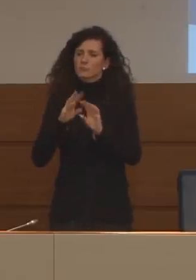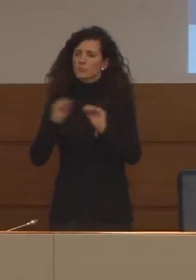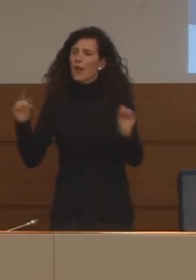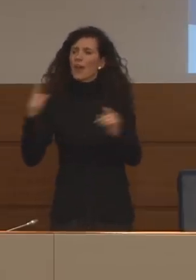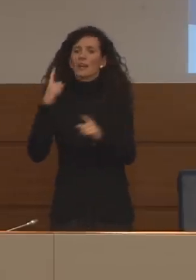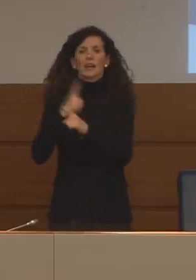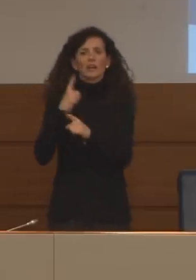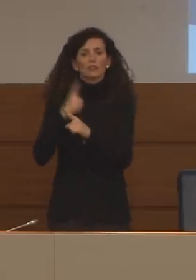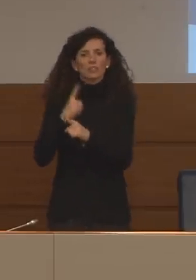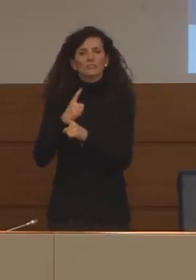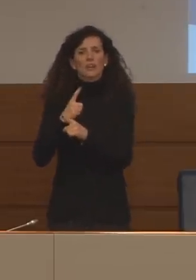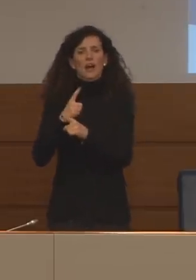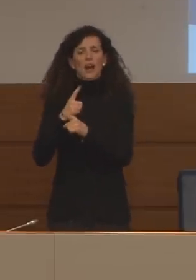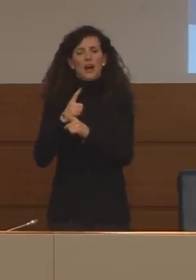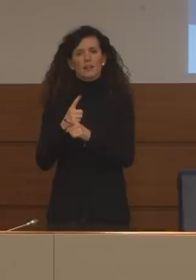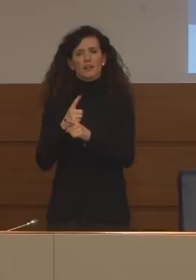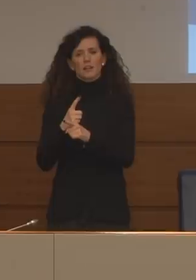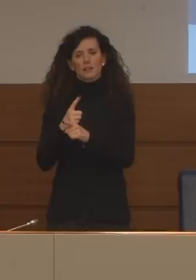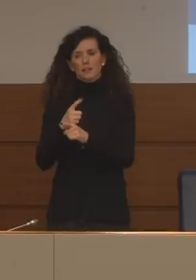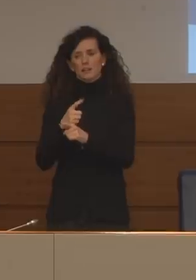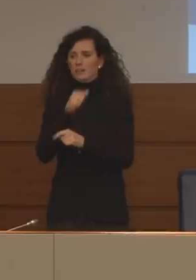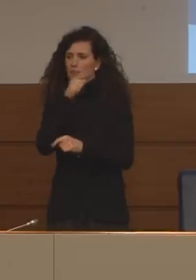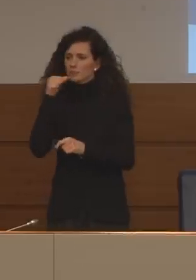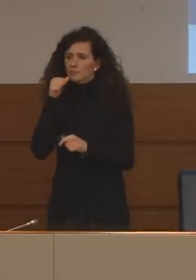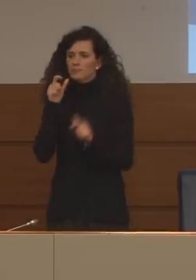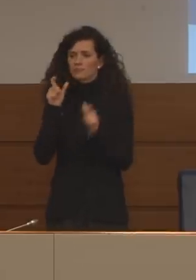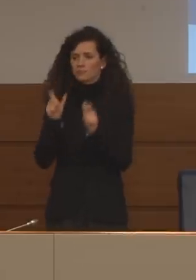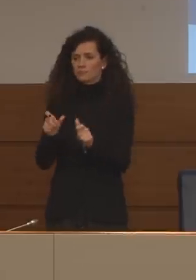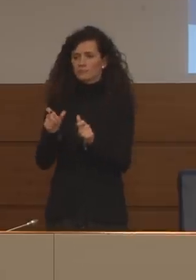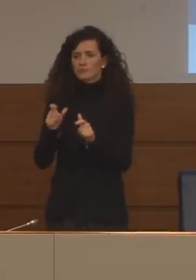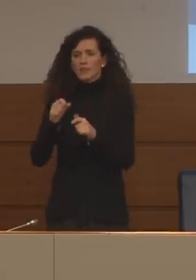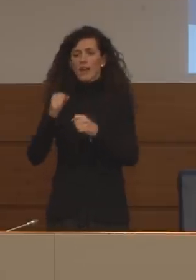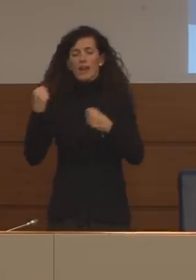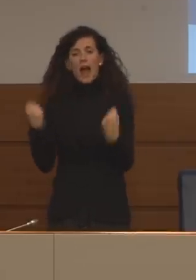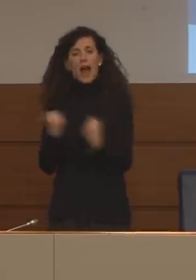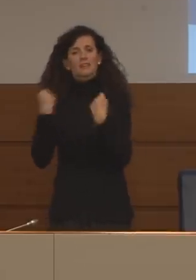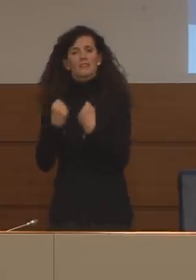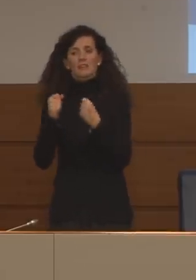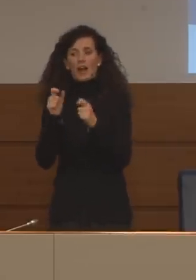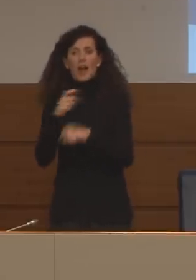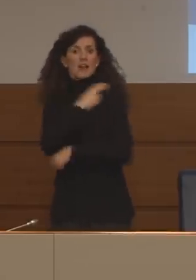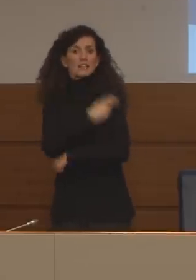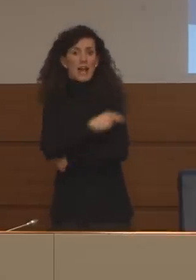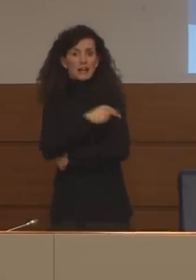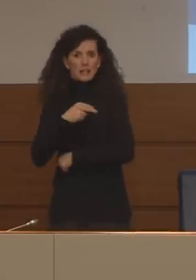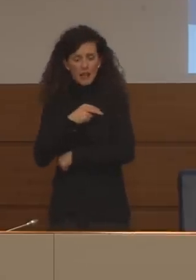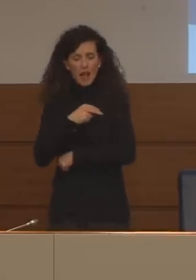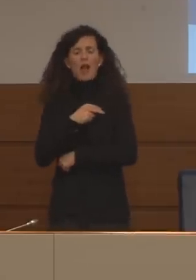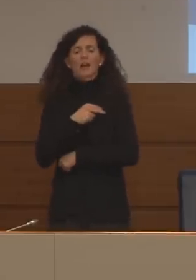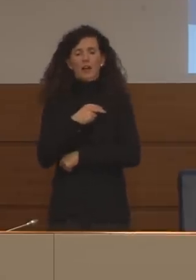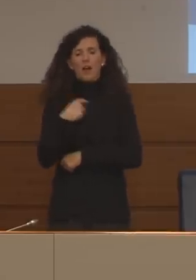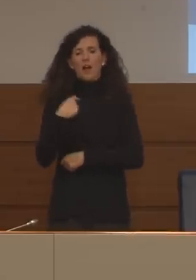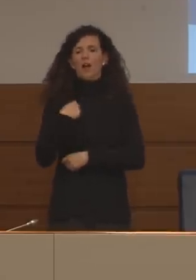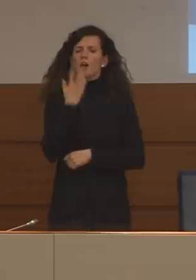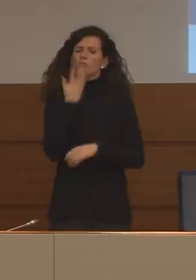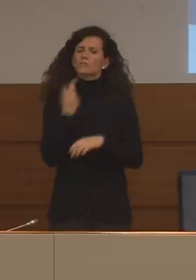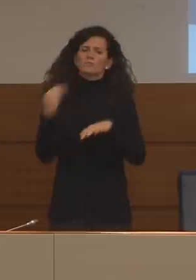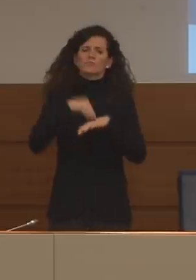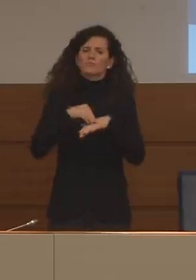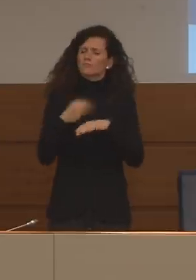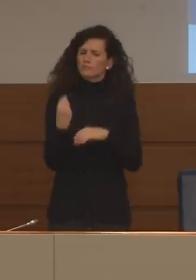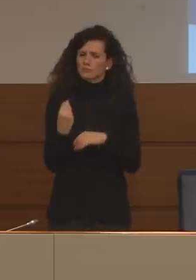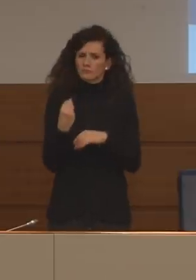per l'attività sanitaria voglio ricordare anche un un